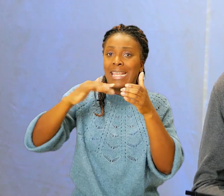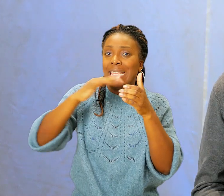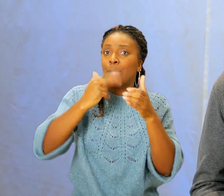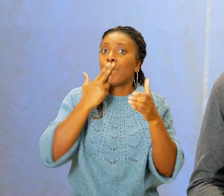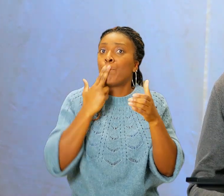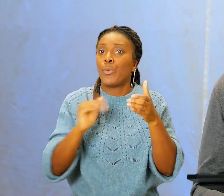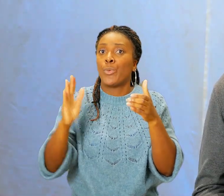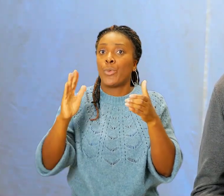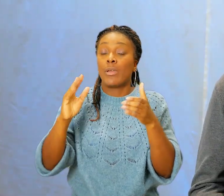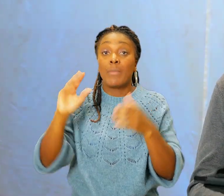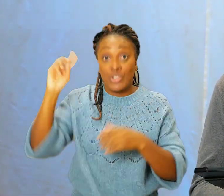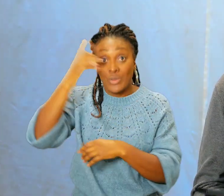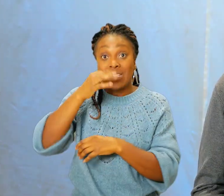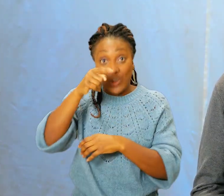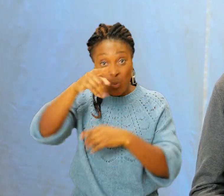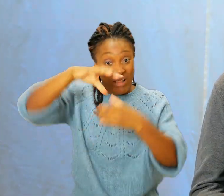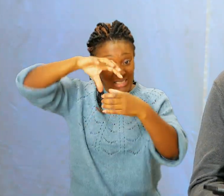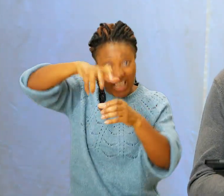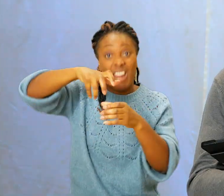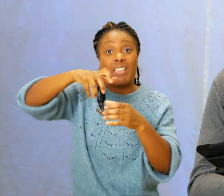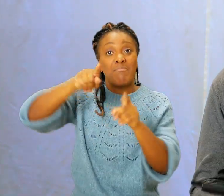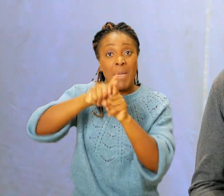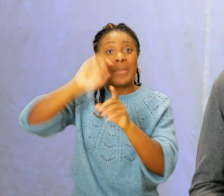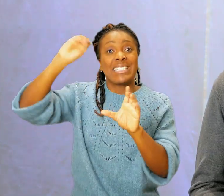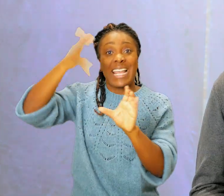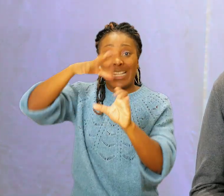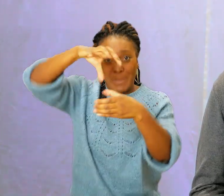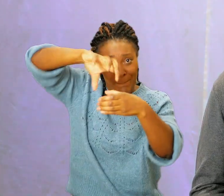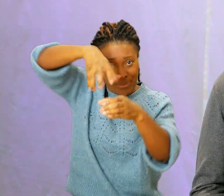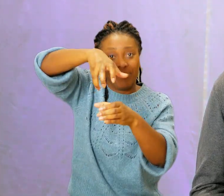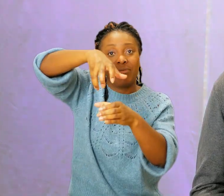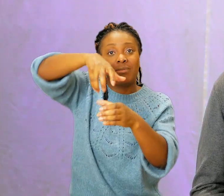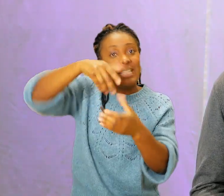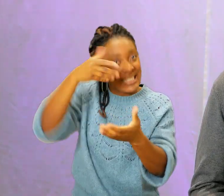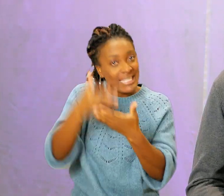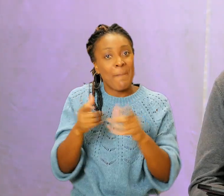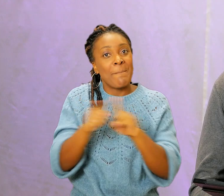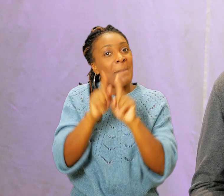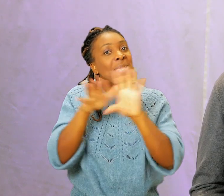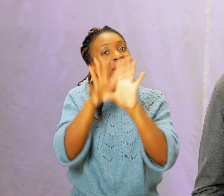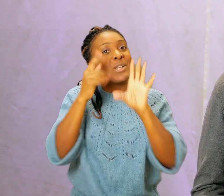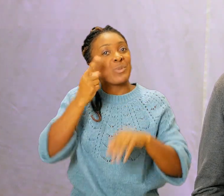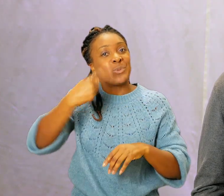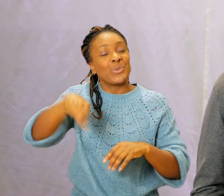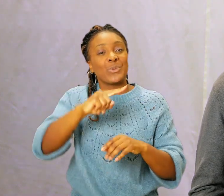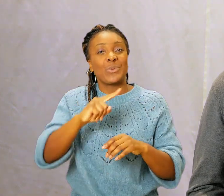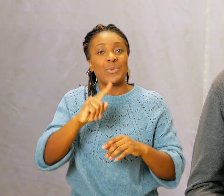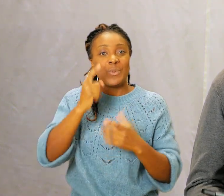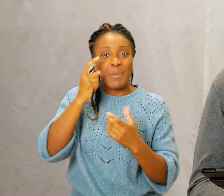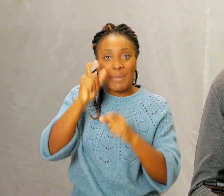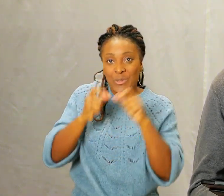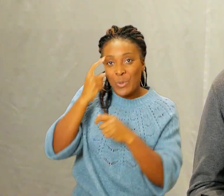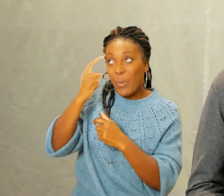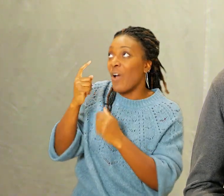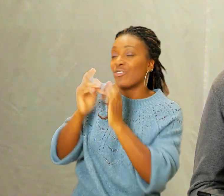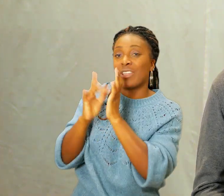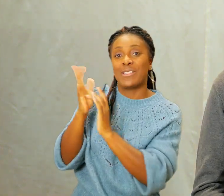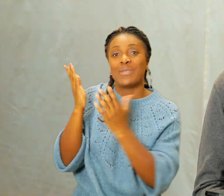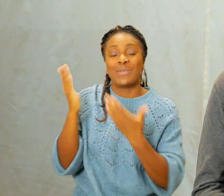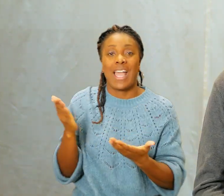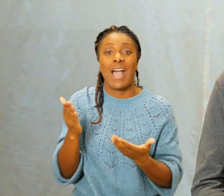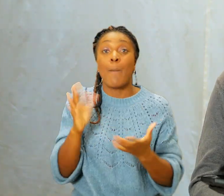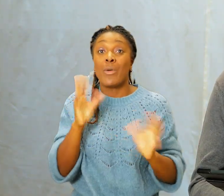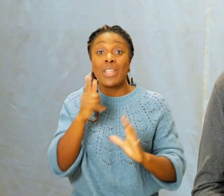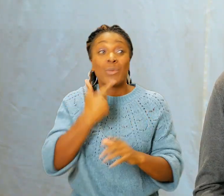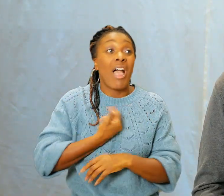dit, je t'ai scellé, tu m'appartiens, tu es mon enfant. C'est ce que Jésus-Christ a fait. Et peut-être que tu doutes aujourd'hui de ton salut et Dieu veut te dire, non,